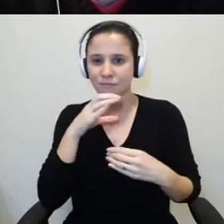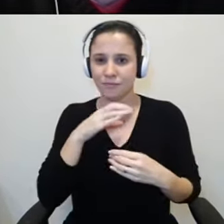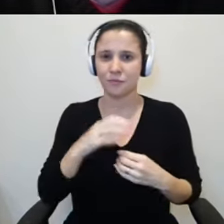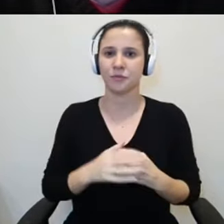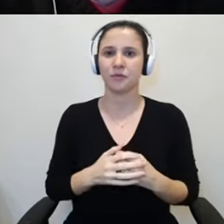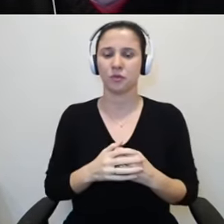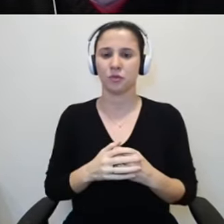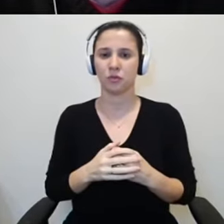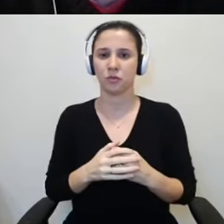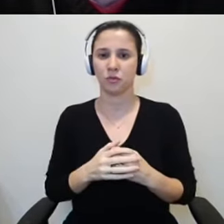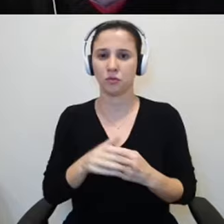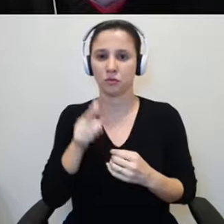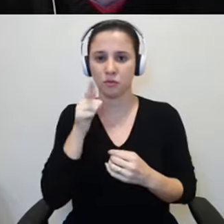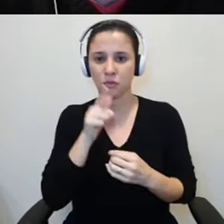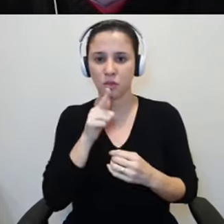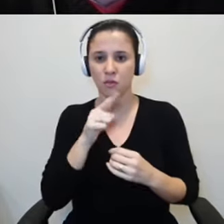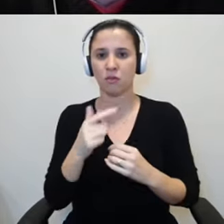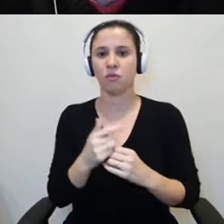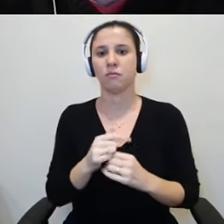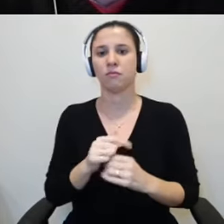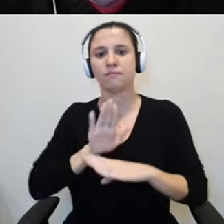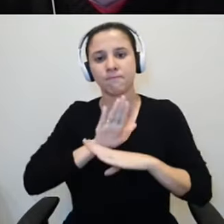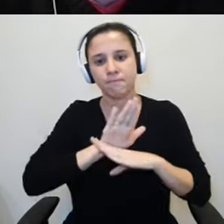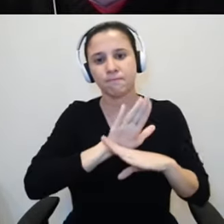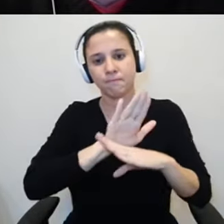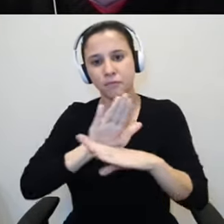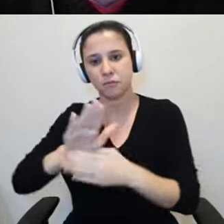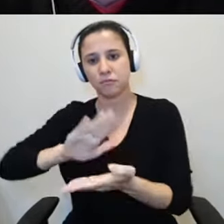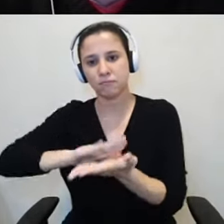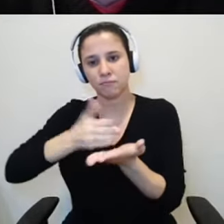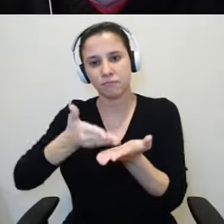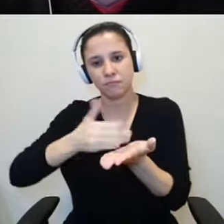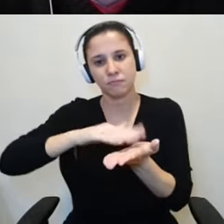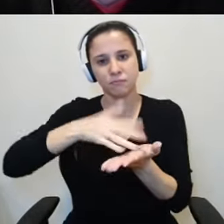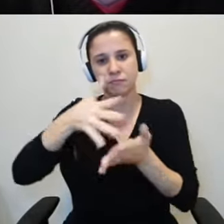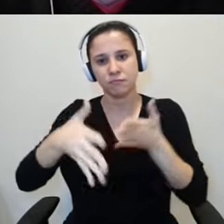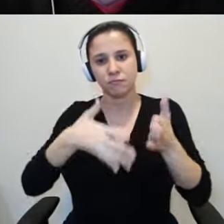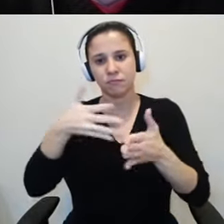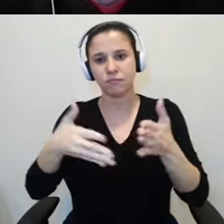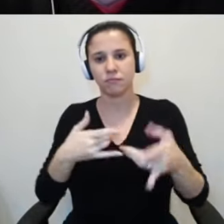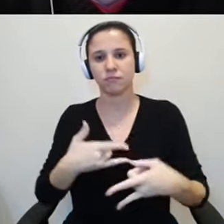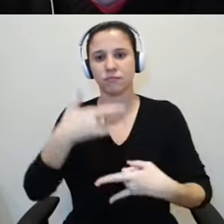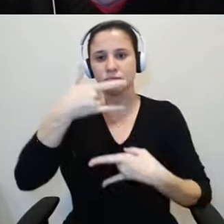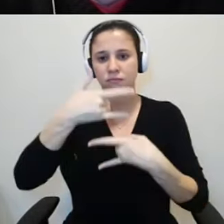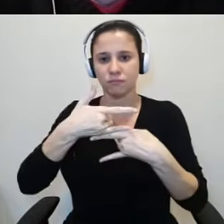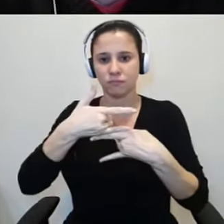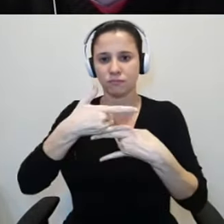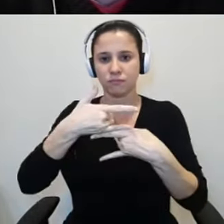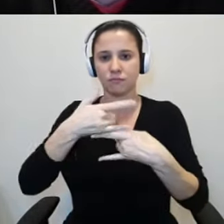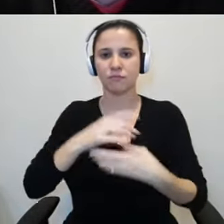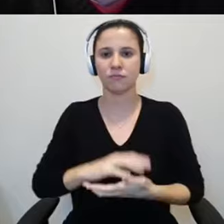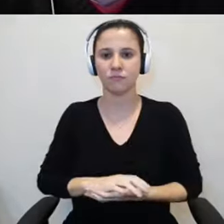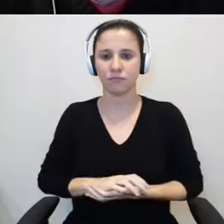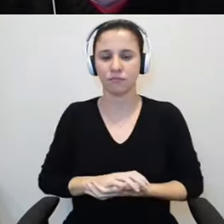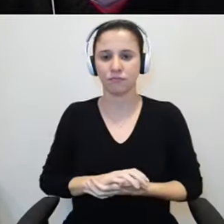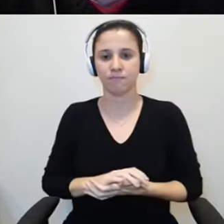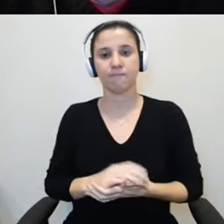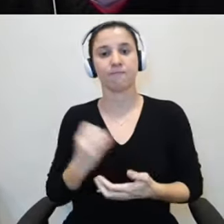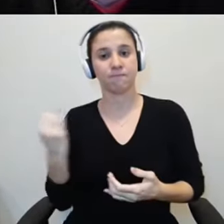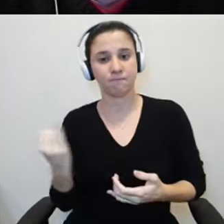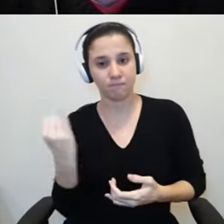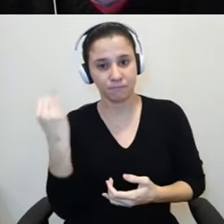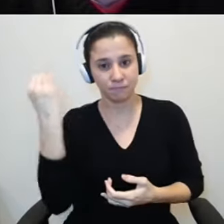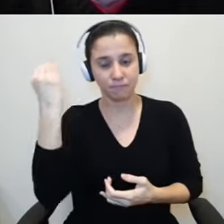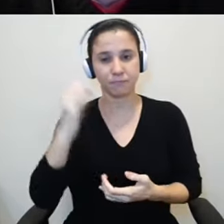está aí nos auxiliando a fazer a tradução aqui dessa live. É bem importante a gente dar essa